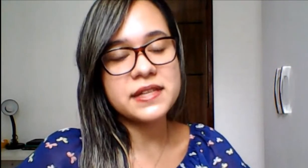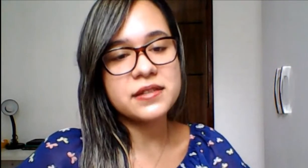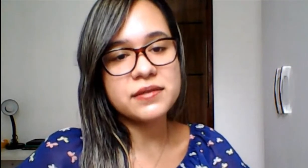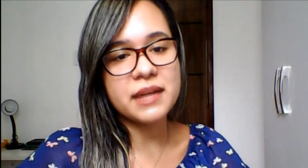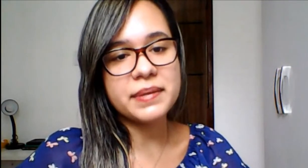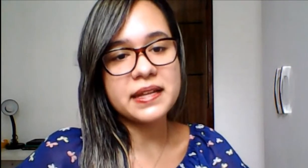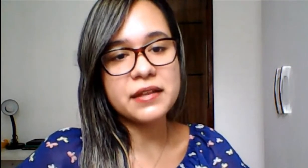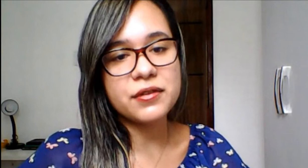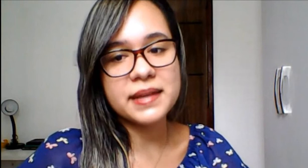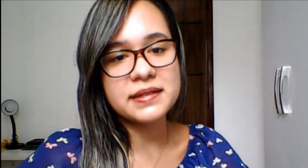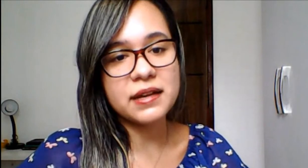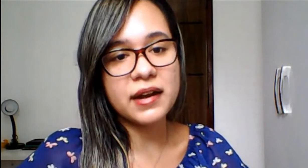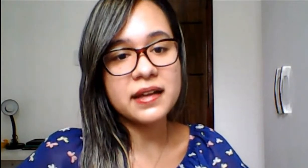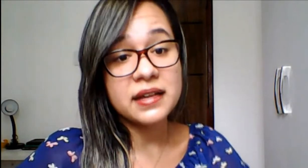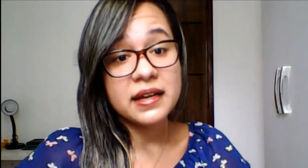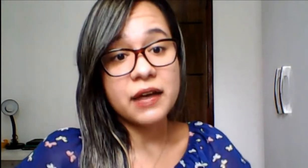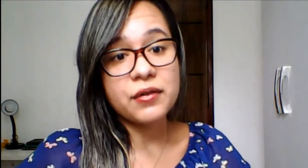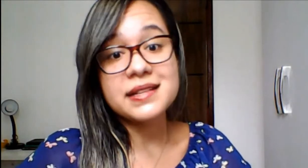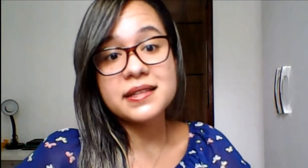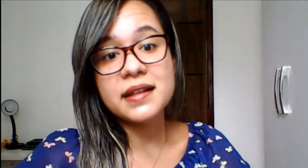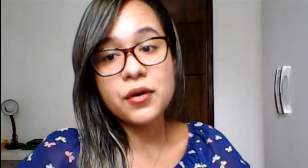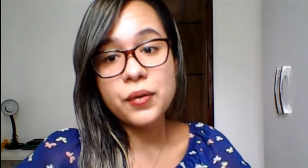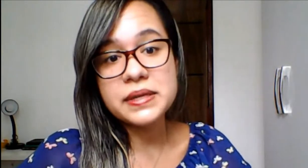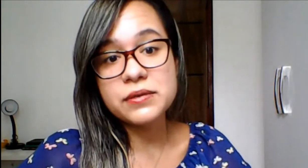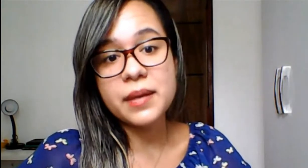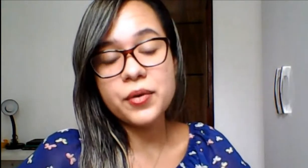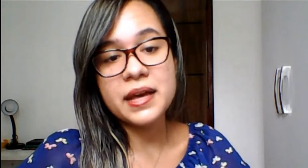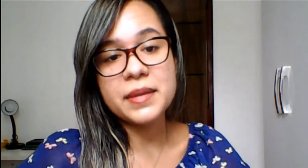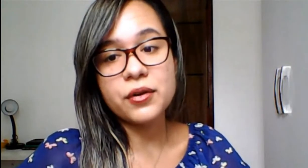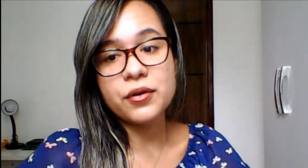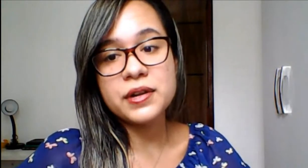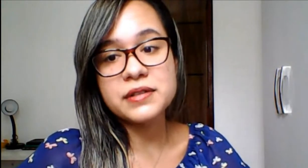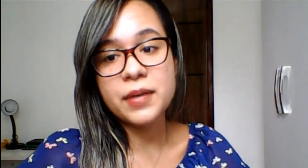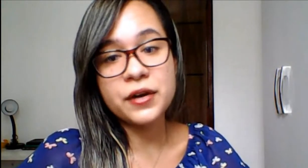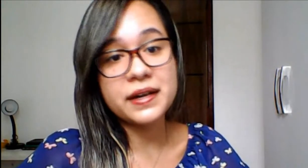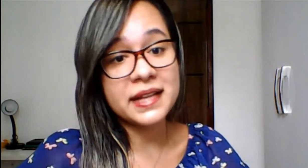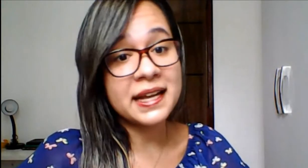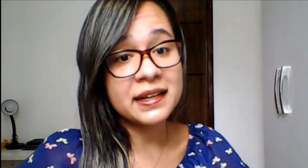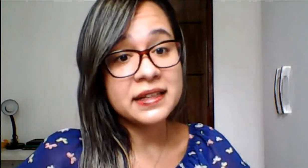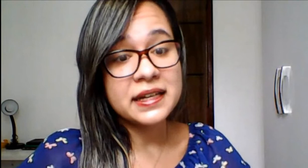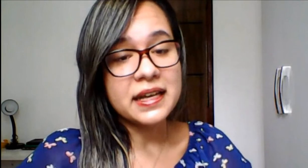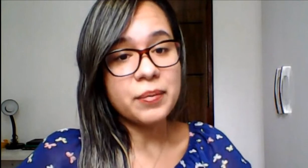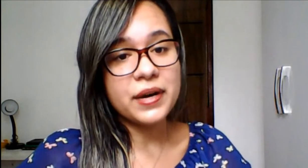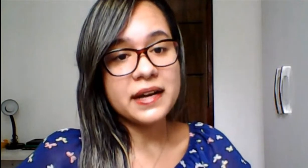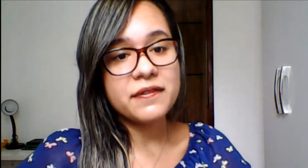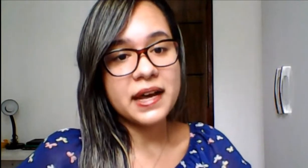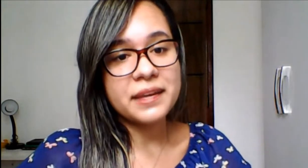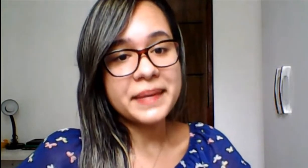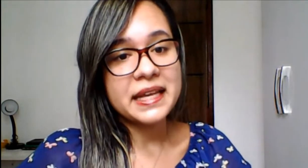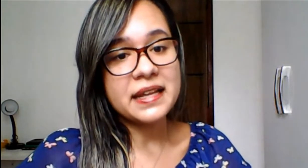não sabem que dentro de uma célula acontece tanta coisa, não sabe o que é a mitocôndria, não sabe o que é a organela, e por aí vai. Então,